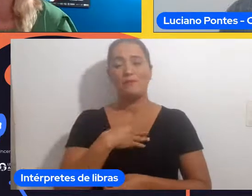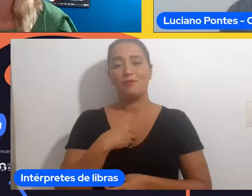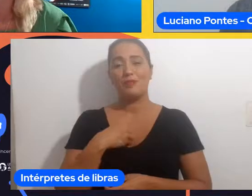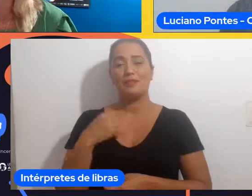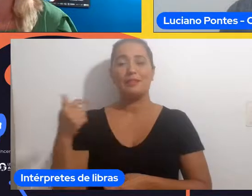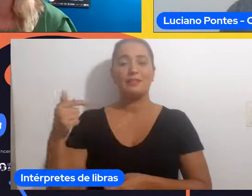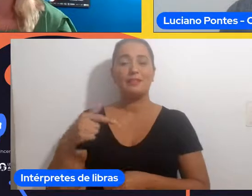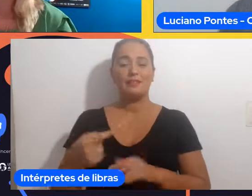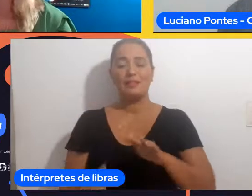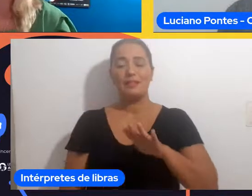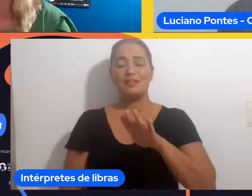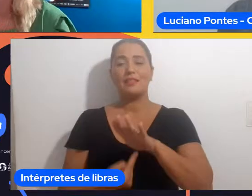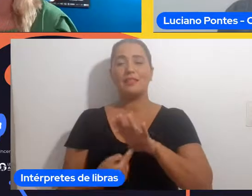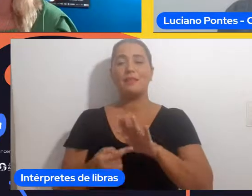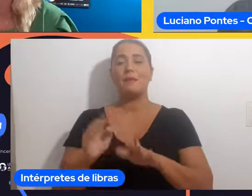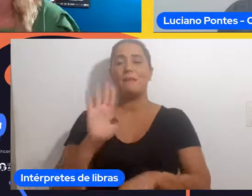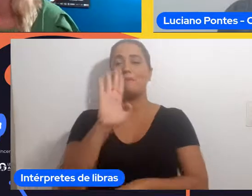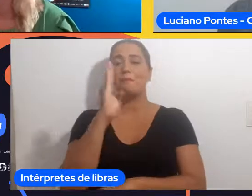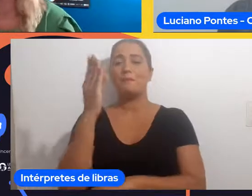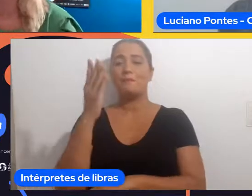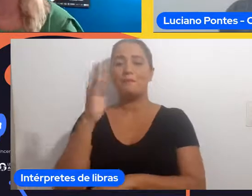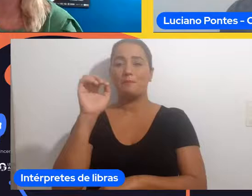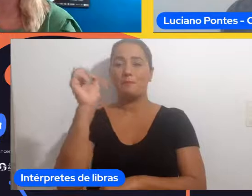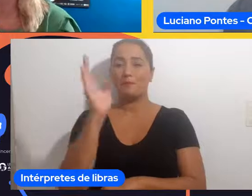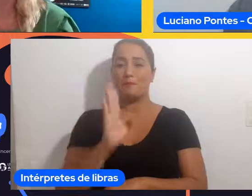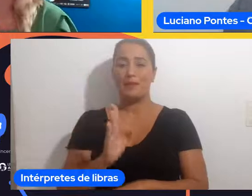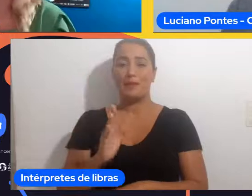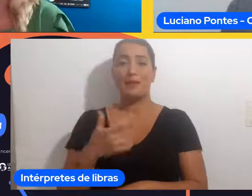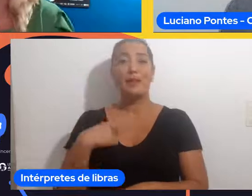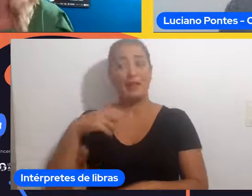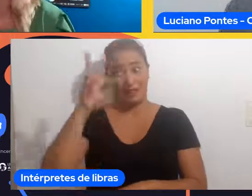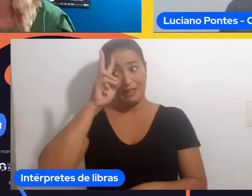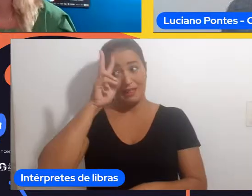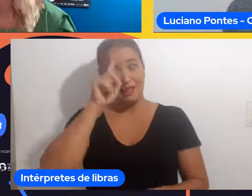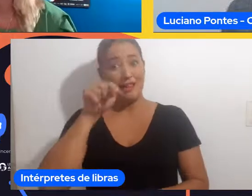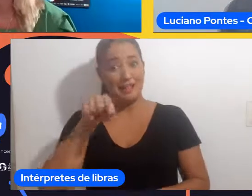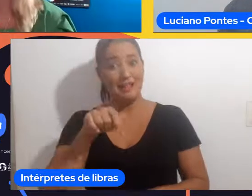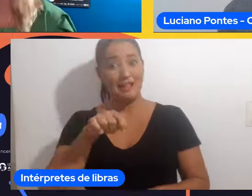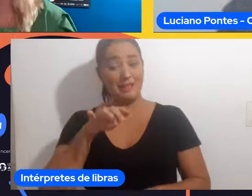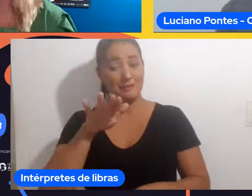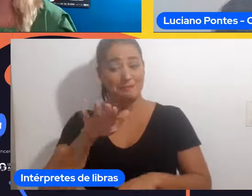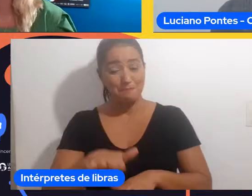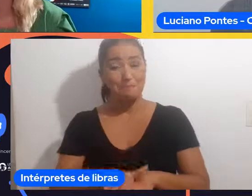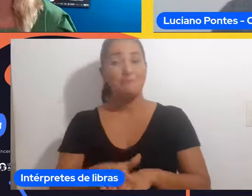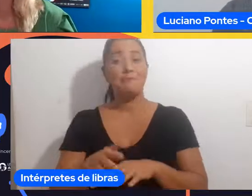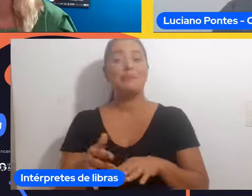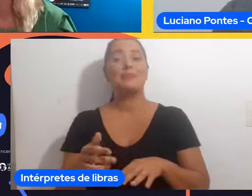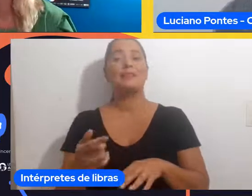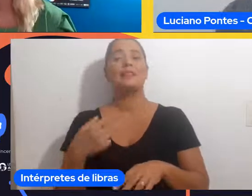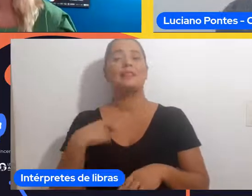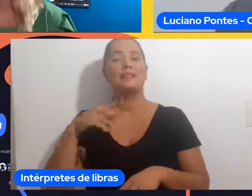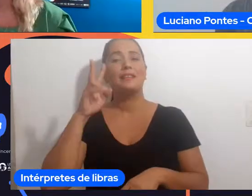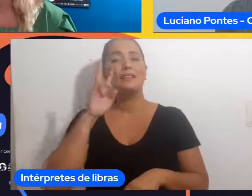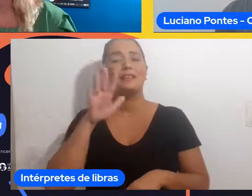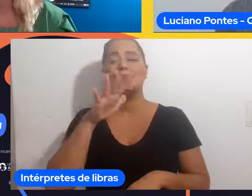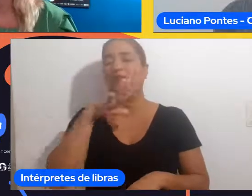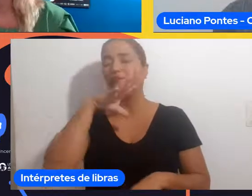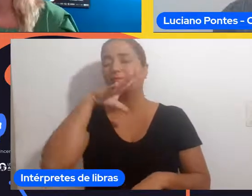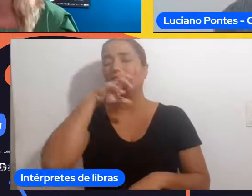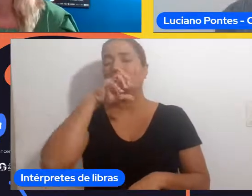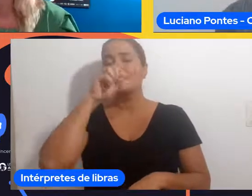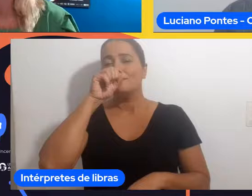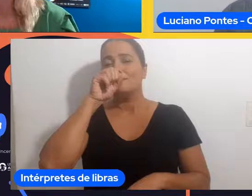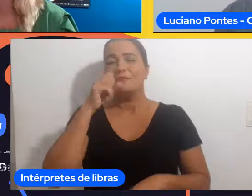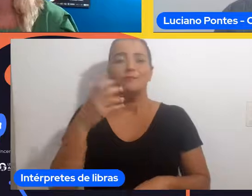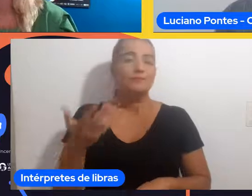do Pau Brasil e vão lembrar até hoje. Ah, eu lembro que eu pisei aqui nisso, né? Lembro de cheiros. E